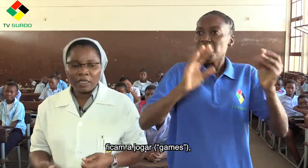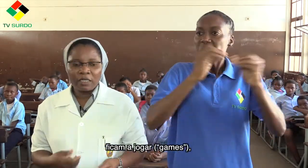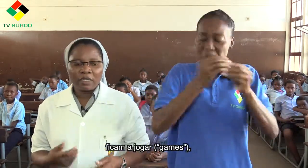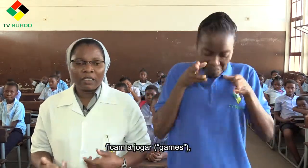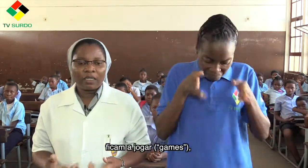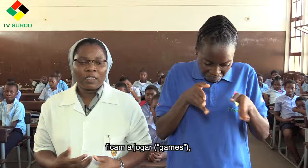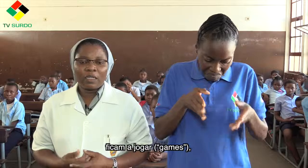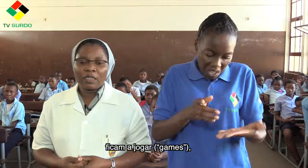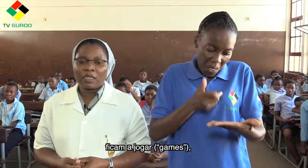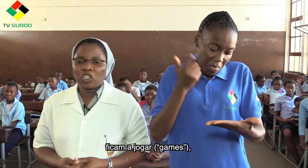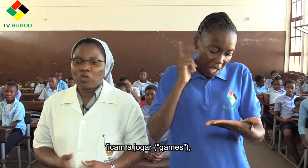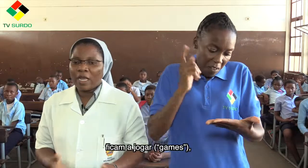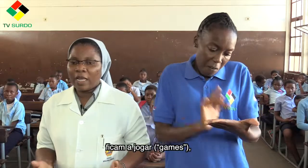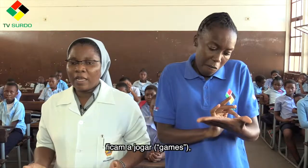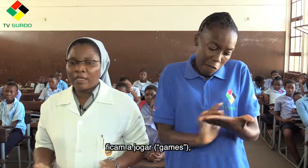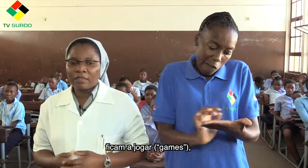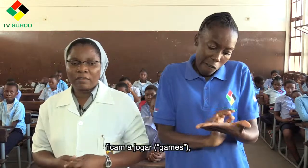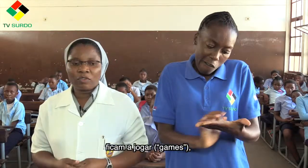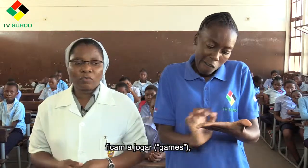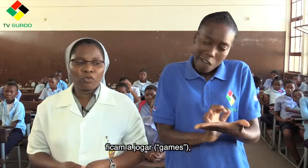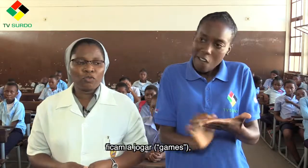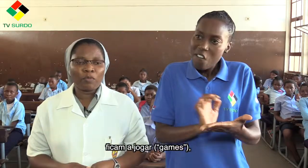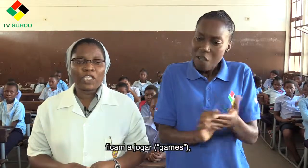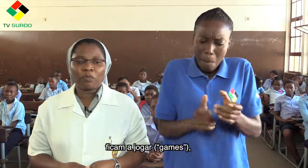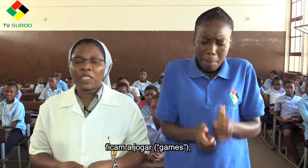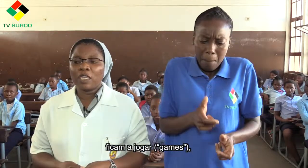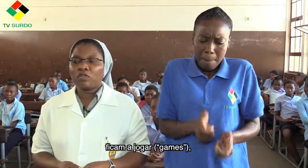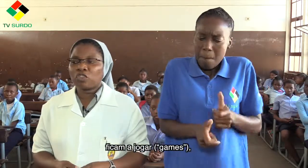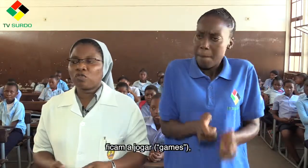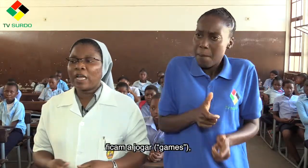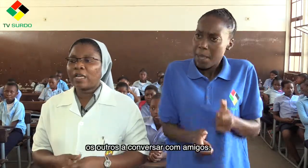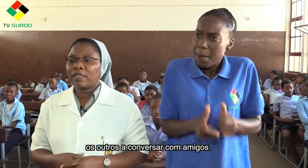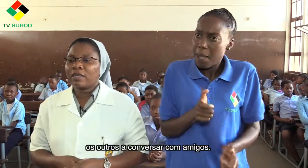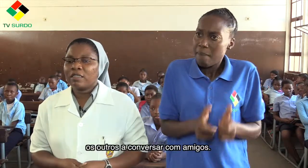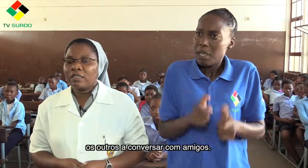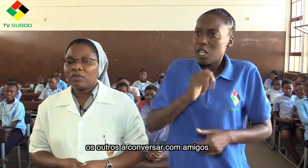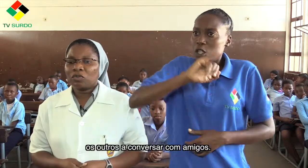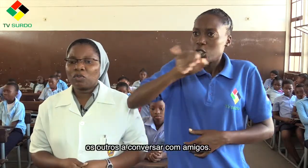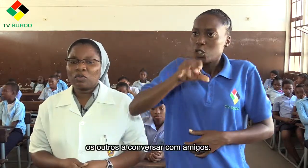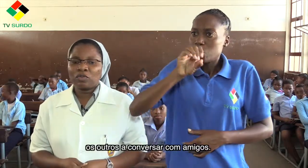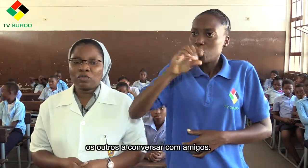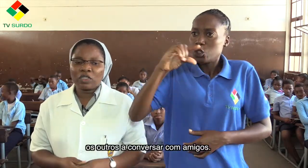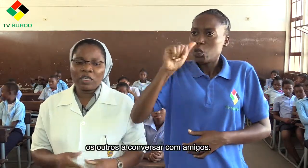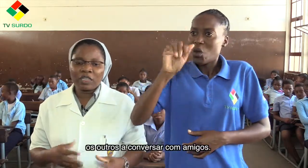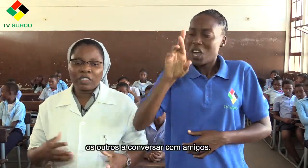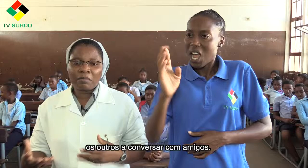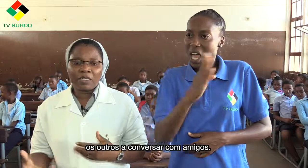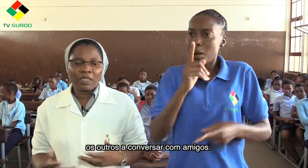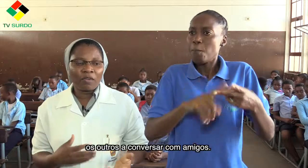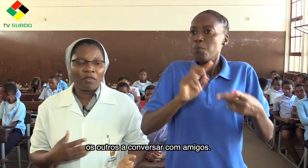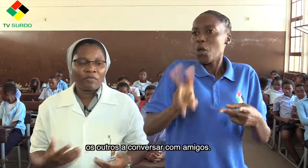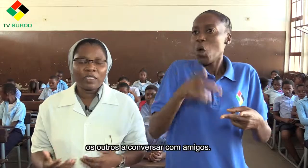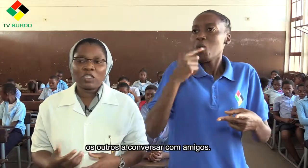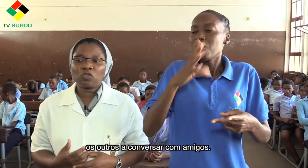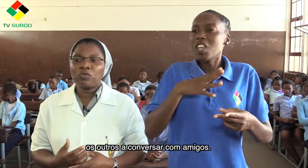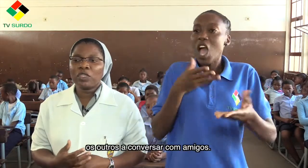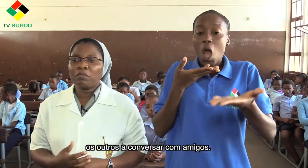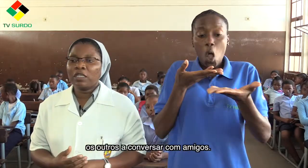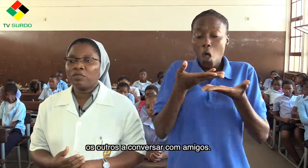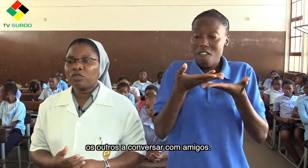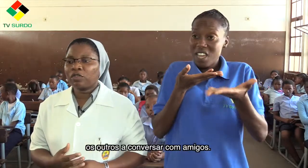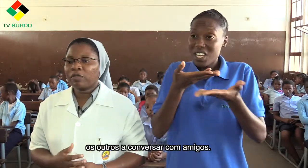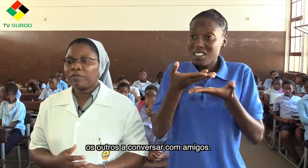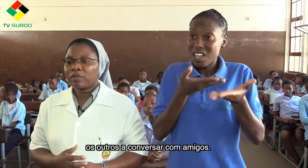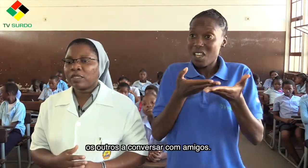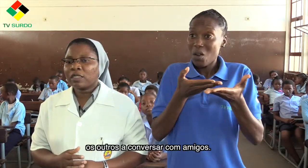estão ali a jogar, sobretudo os mais pequenos a jogar, os outros a estabelecerem conversas com